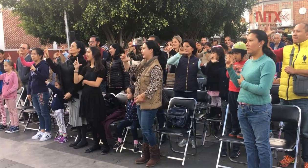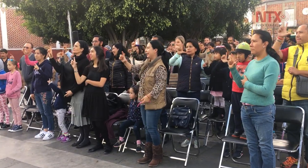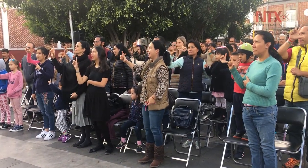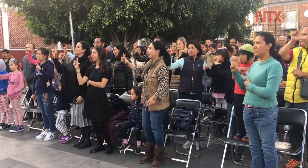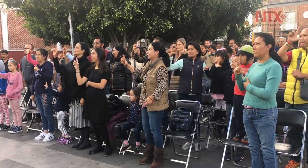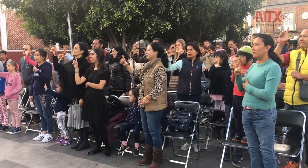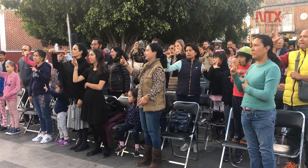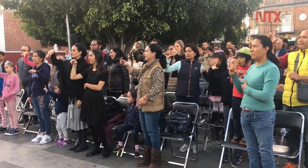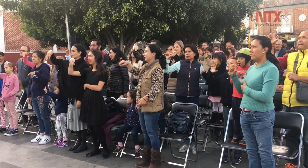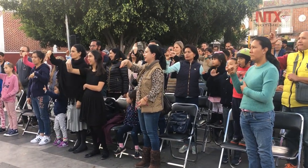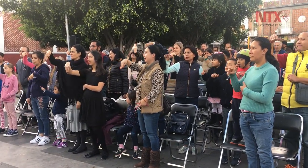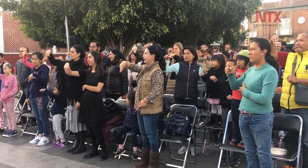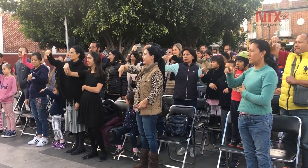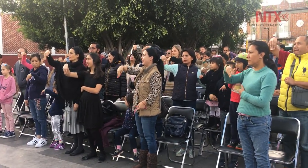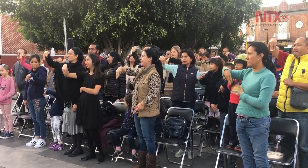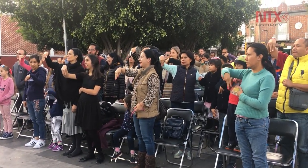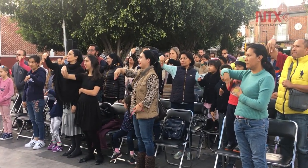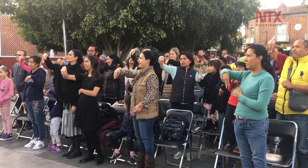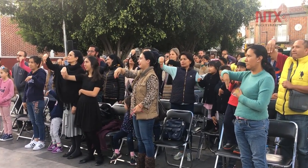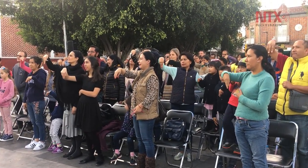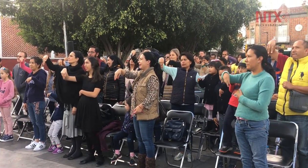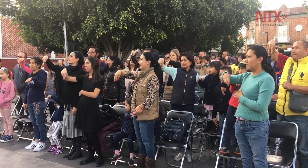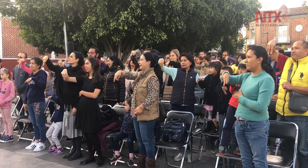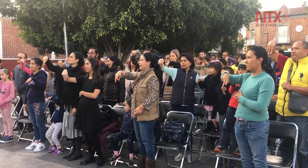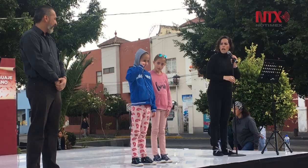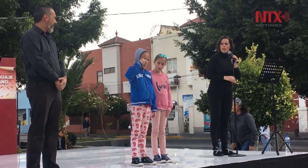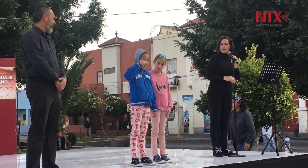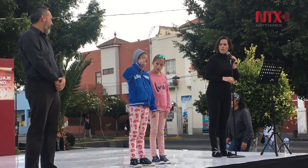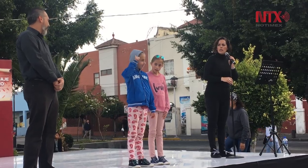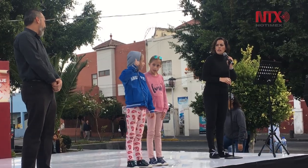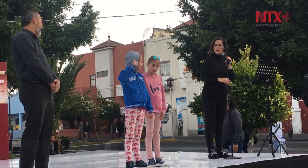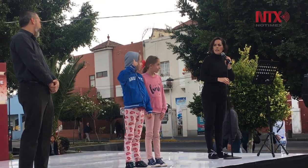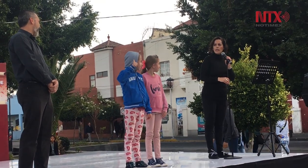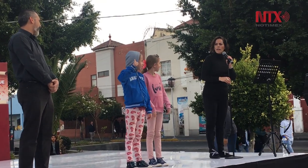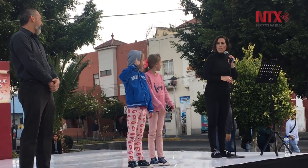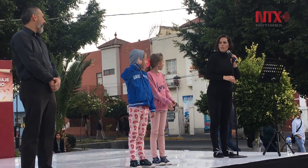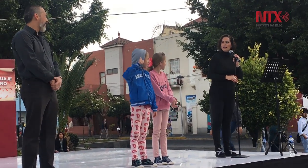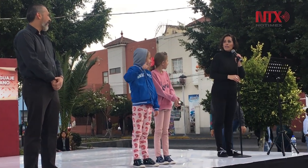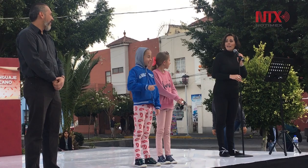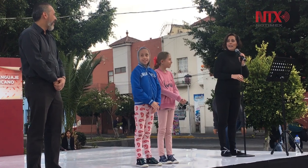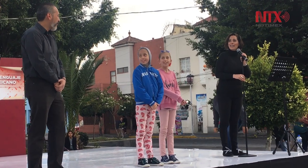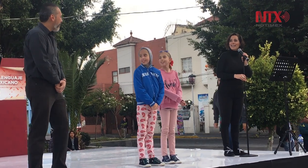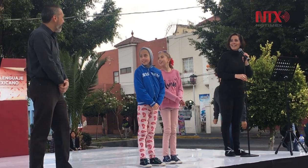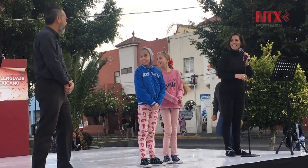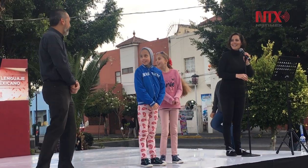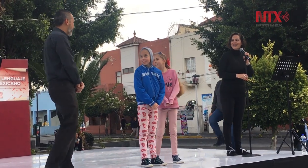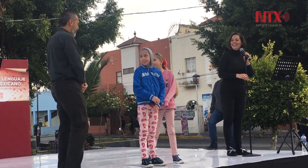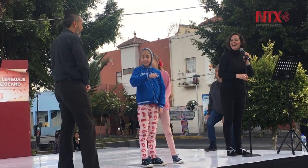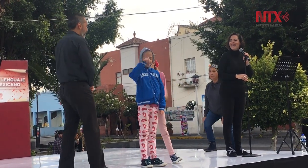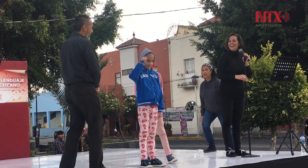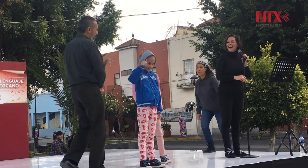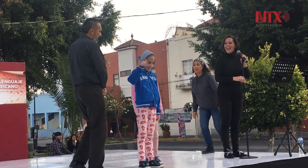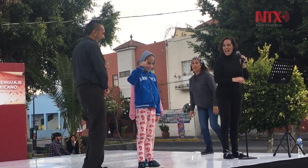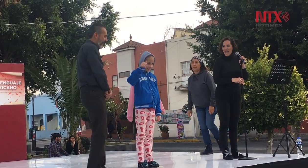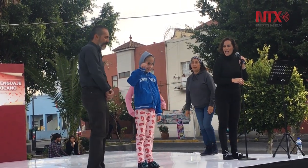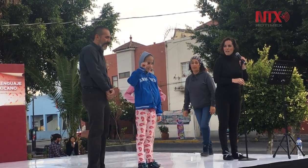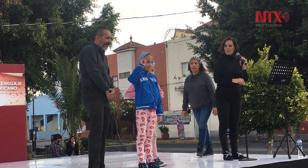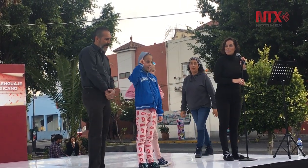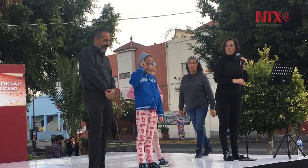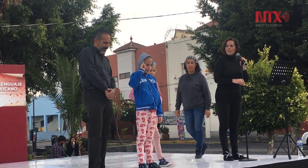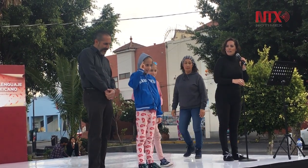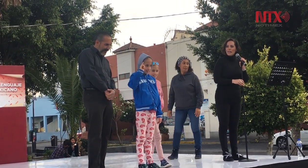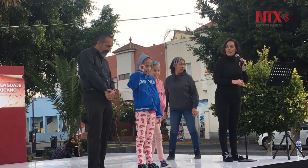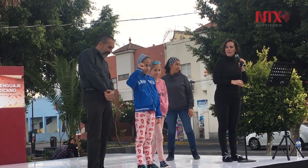abecedario en lenguaje de señas, y posterior a ello, algunos subieron al escenario para enseñar su nombre en el lenguaje aprendido.